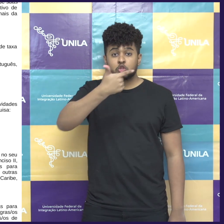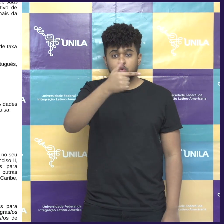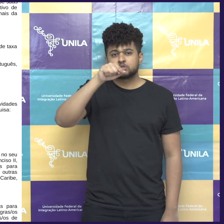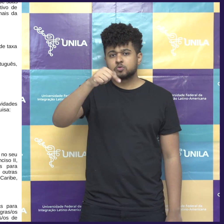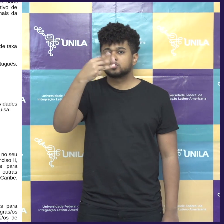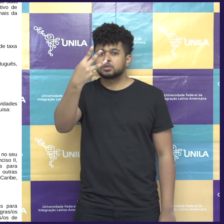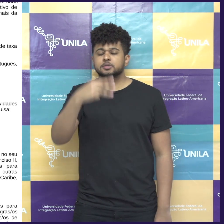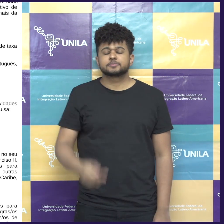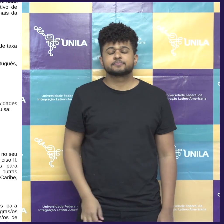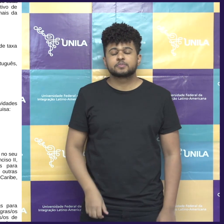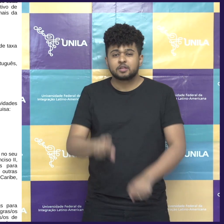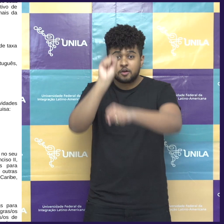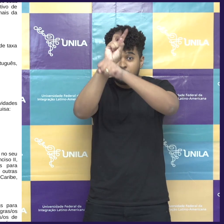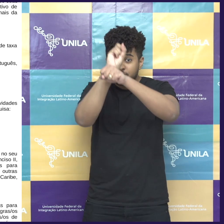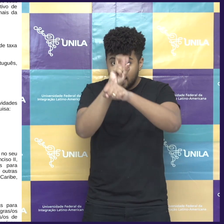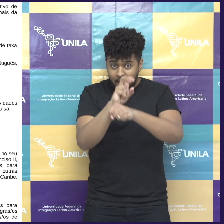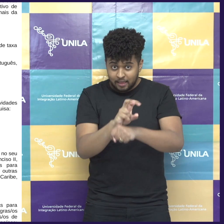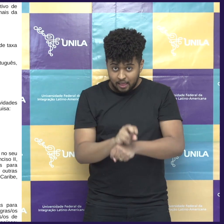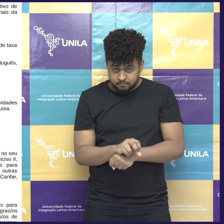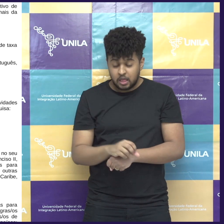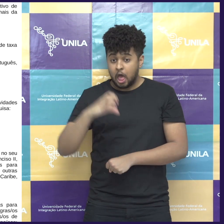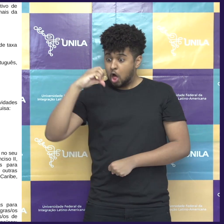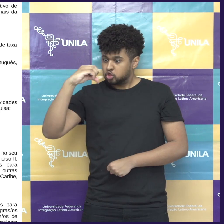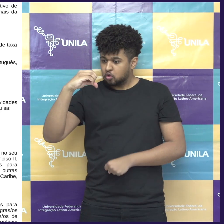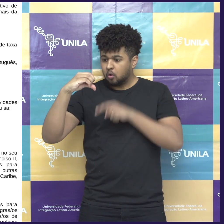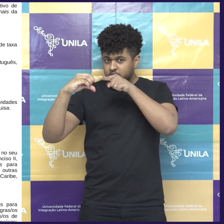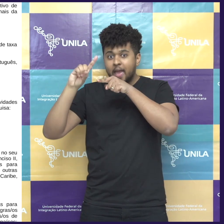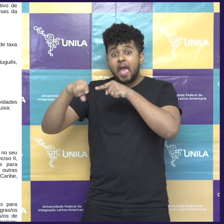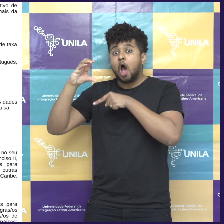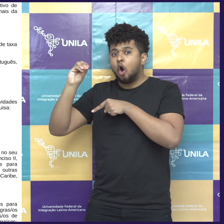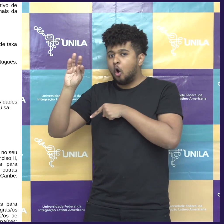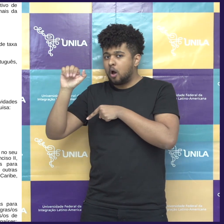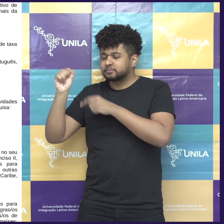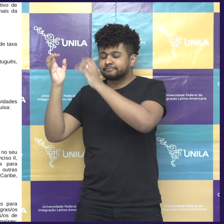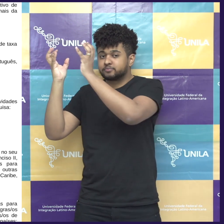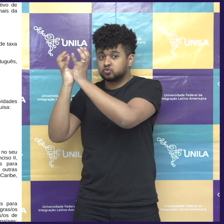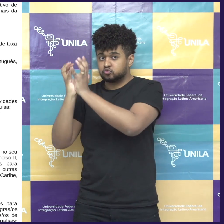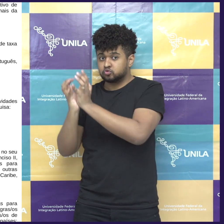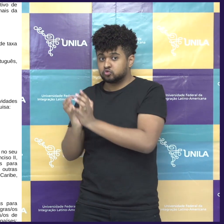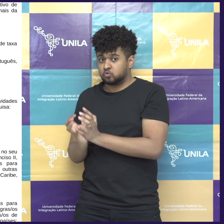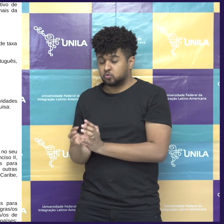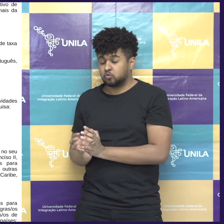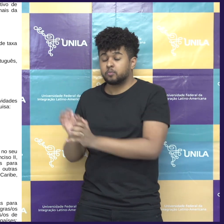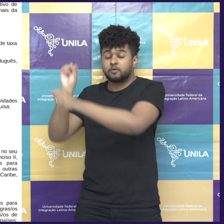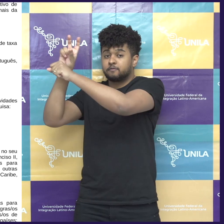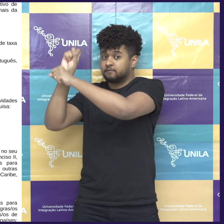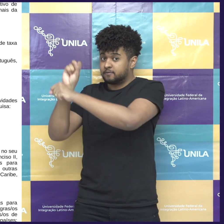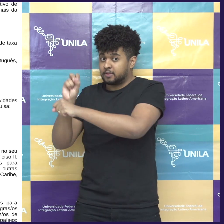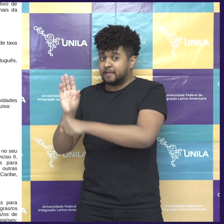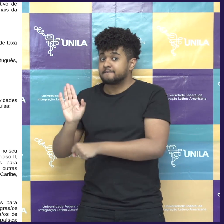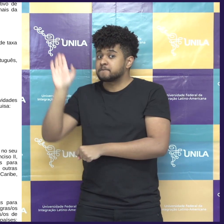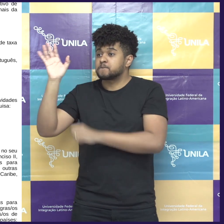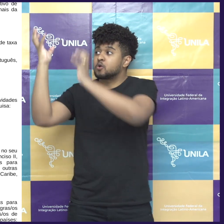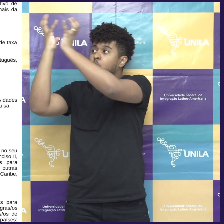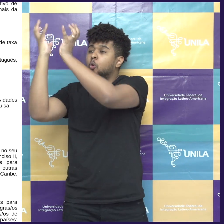2.3 Do total de vagas, 9 serão destinadas para reserva de vagas para candidatas, candidatos